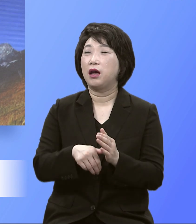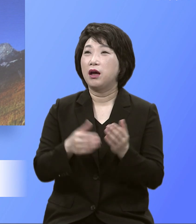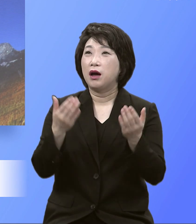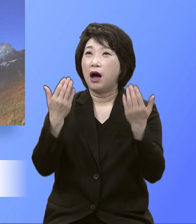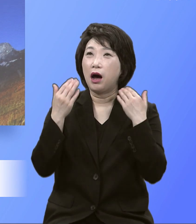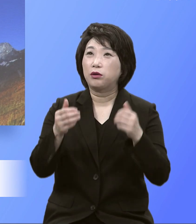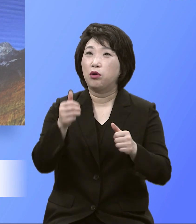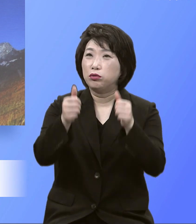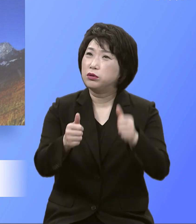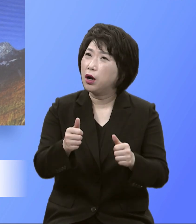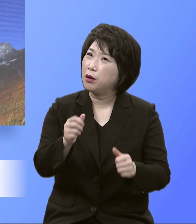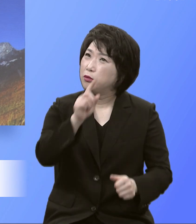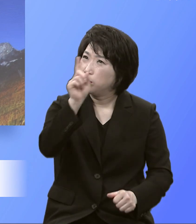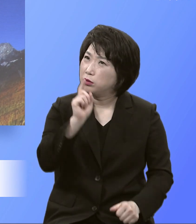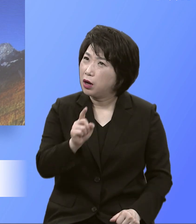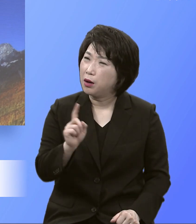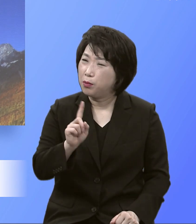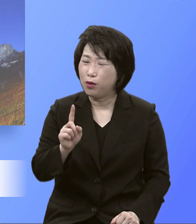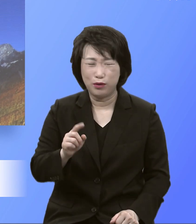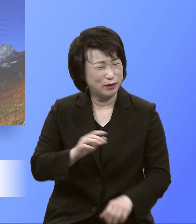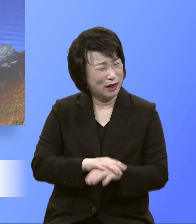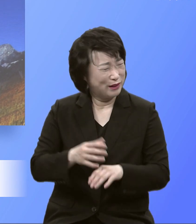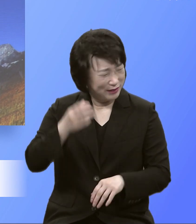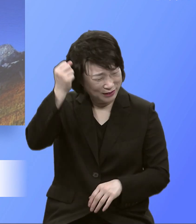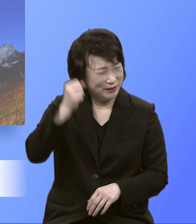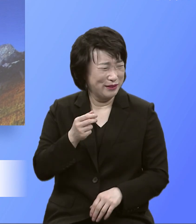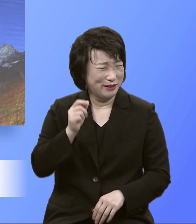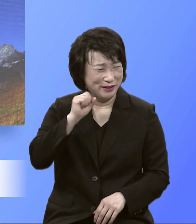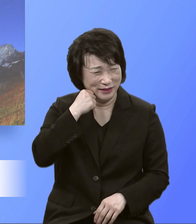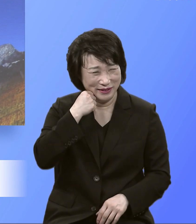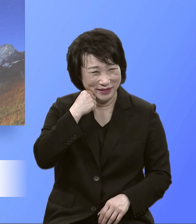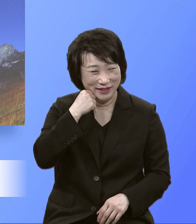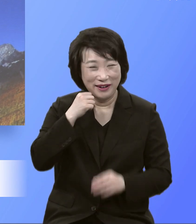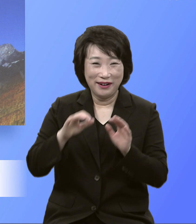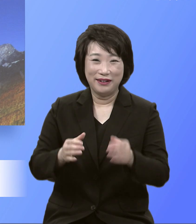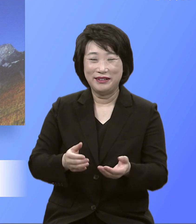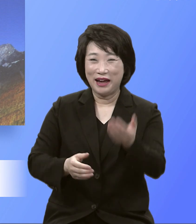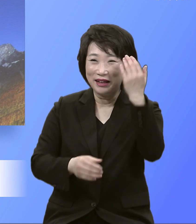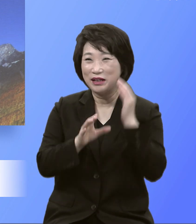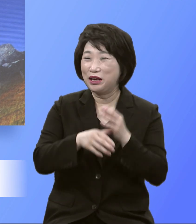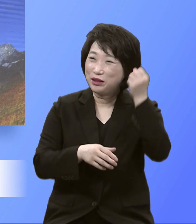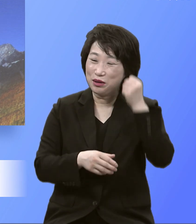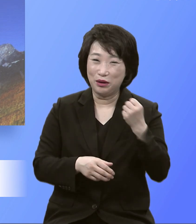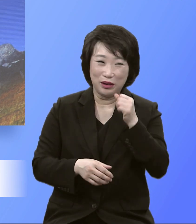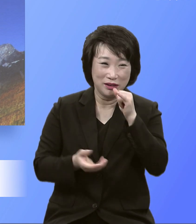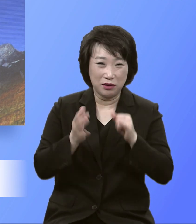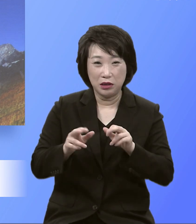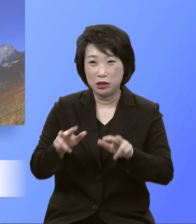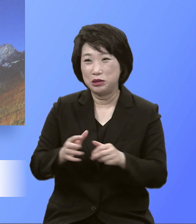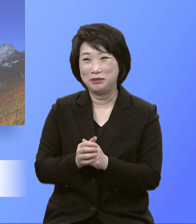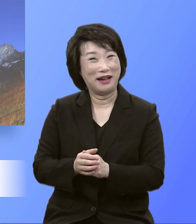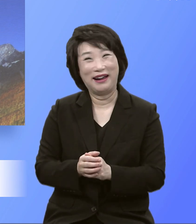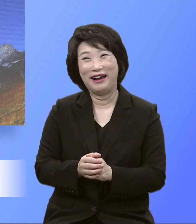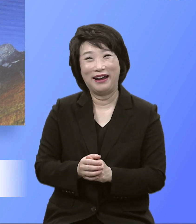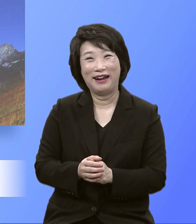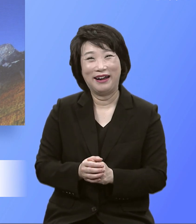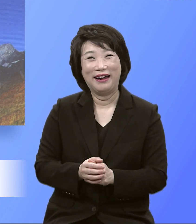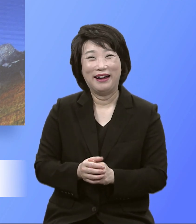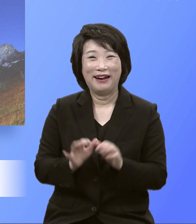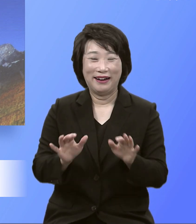대학 마라톤이었는지 무슨 마라톤이 잘 기억이 잘 안 나요. 그전에는 기억이 나도 기억이 벌써 그런 것